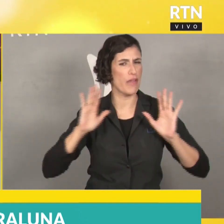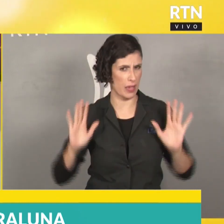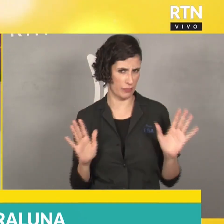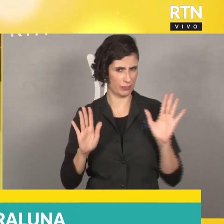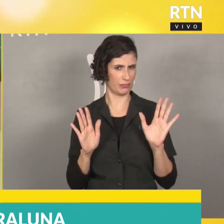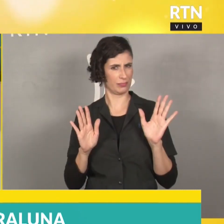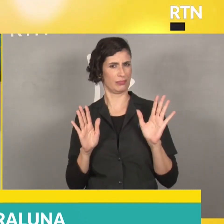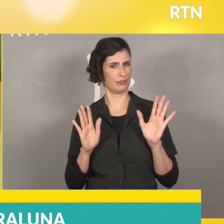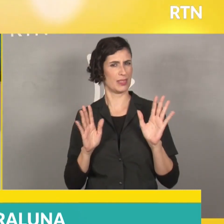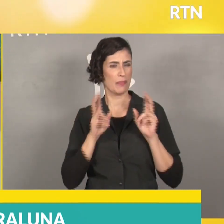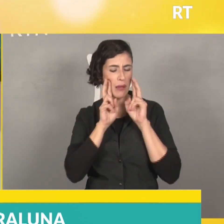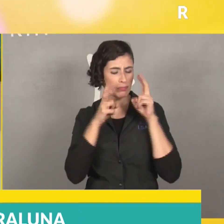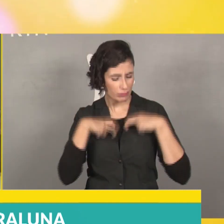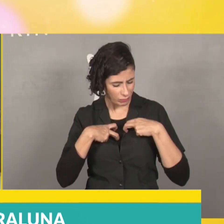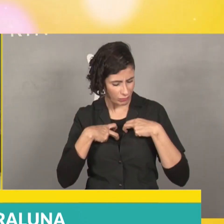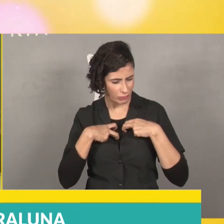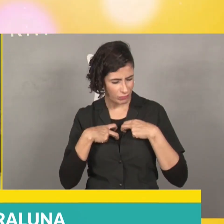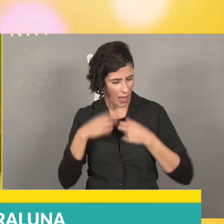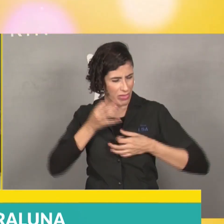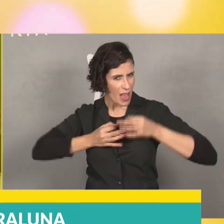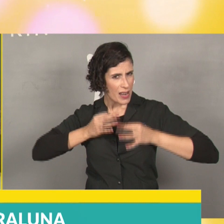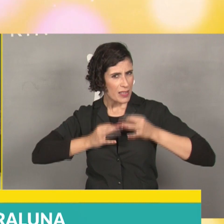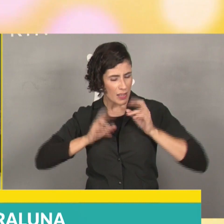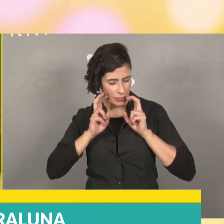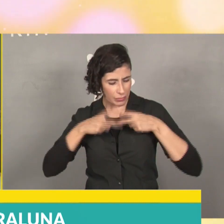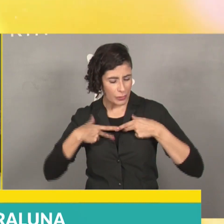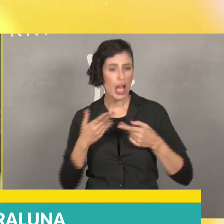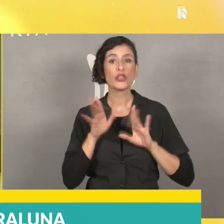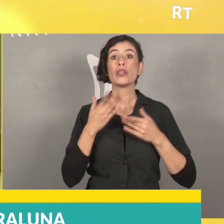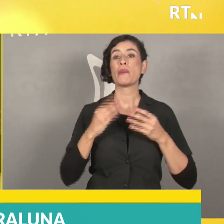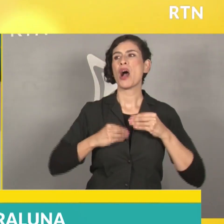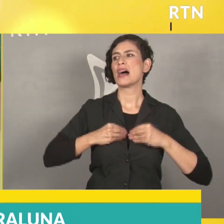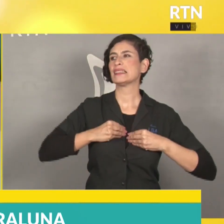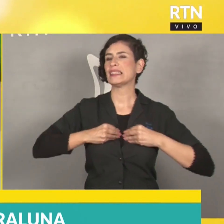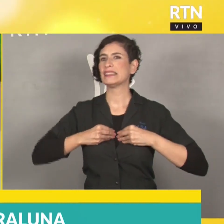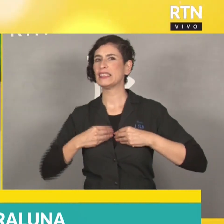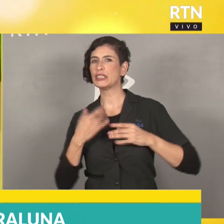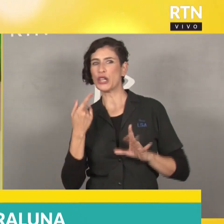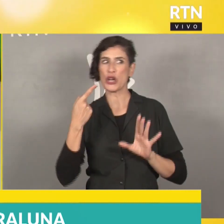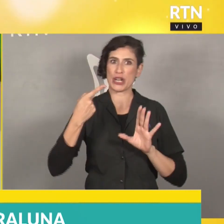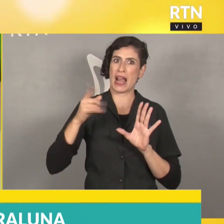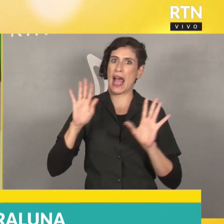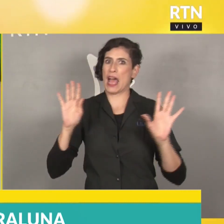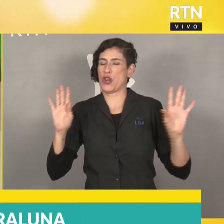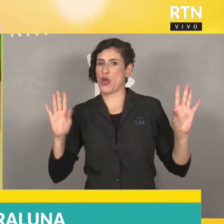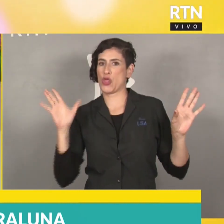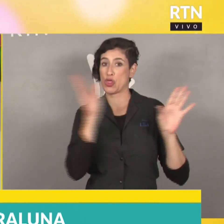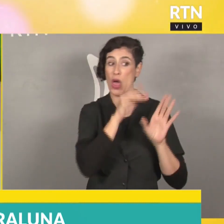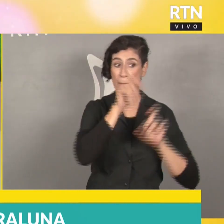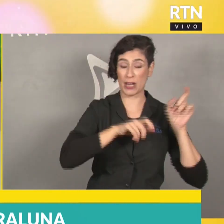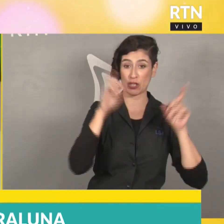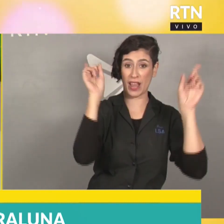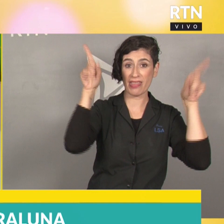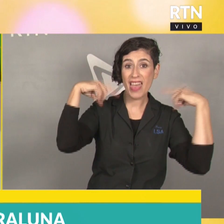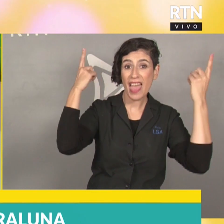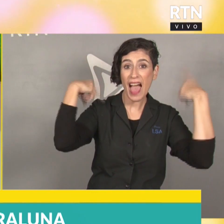hacer. O sea que son como que nos vamos a sentir medio raros. Vamos, o sea, a sentirnos totalmente duales. Bien. Porque vamos a sentir que, a ver, ¿a